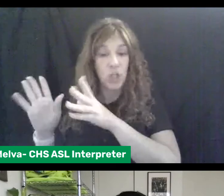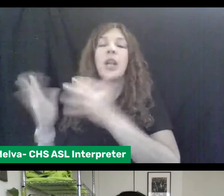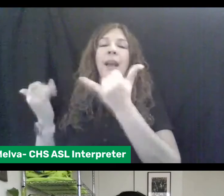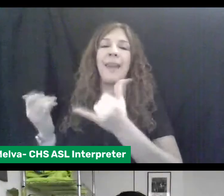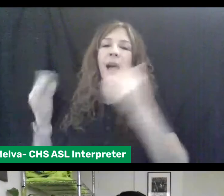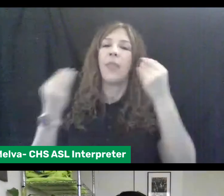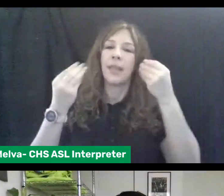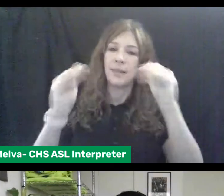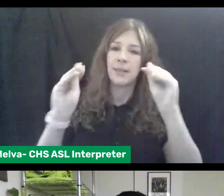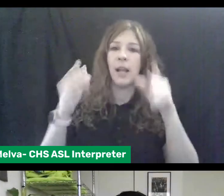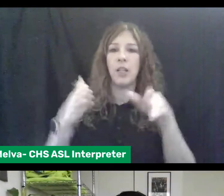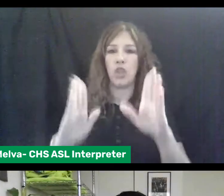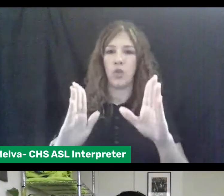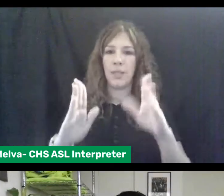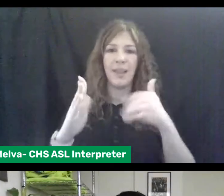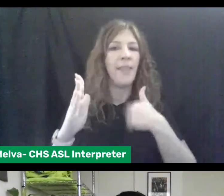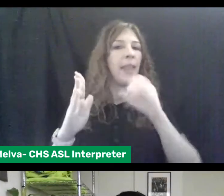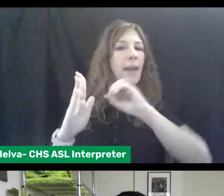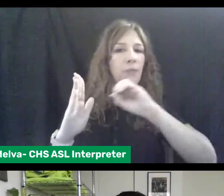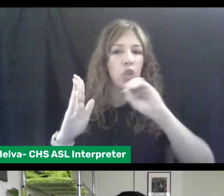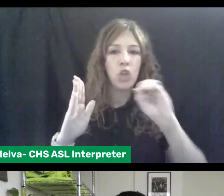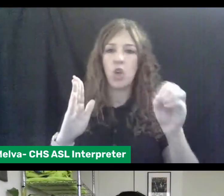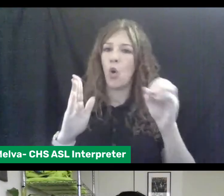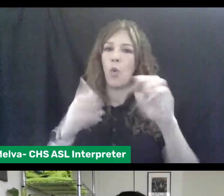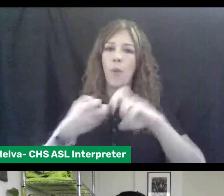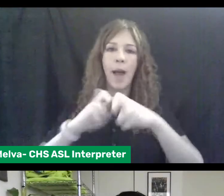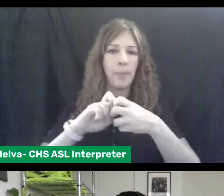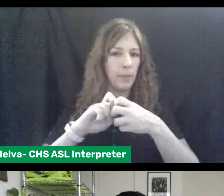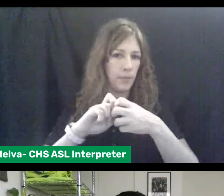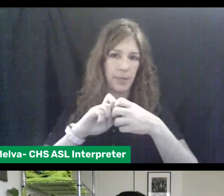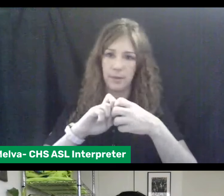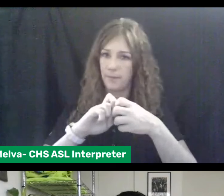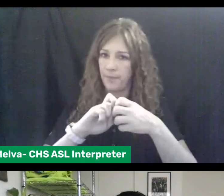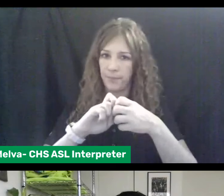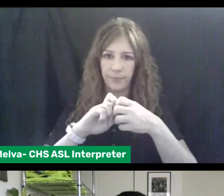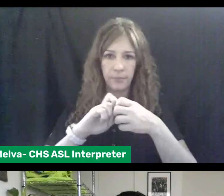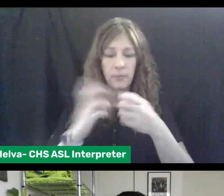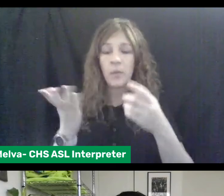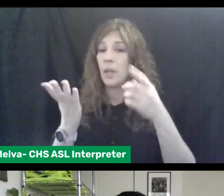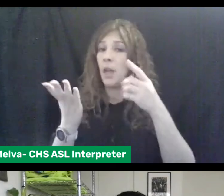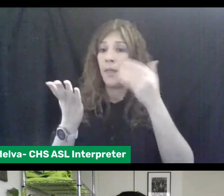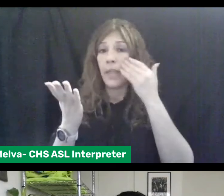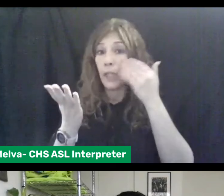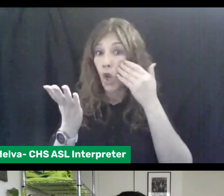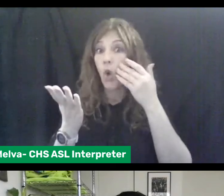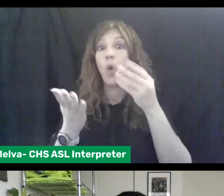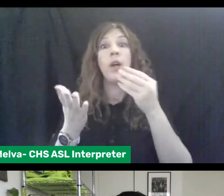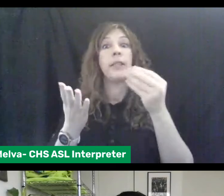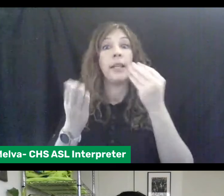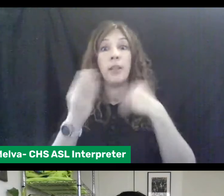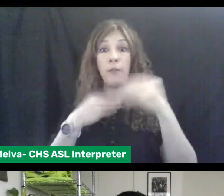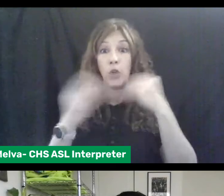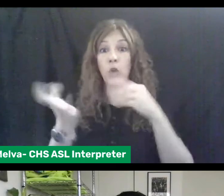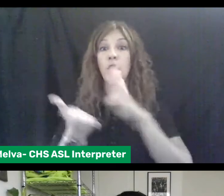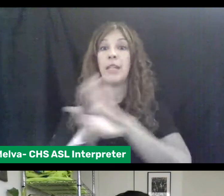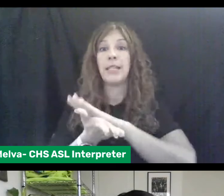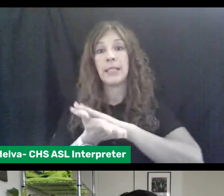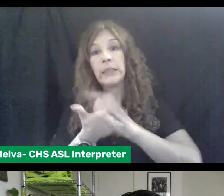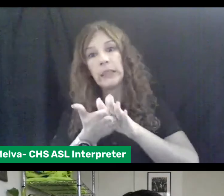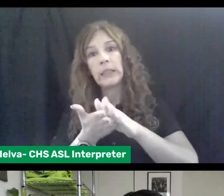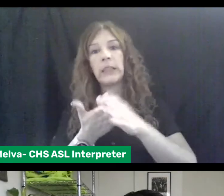problemas para la cuestión de la venta de la comida en cuestión de higiene, de producir